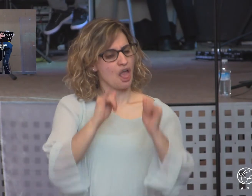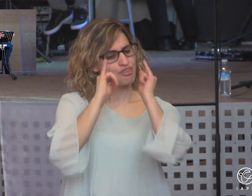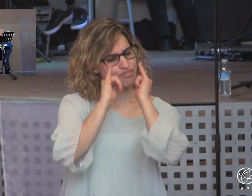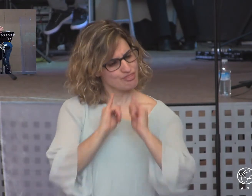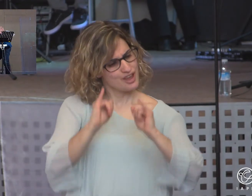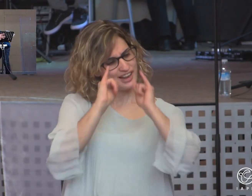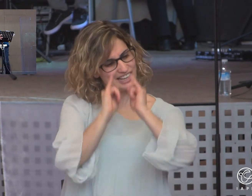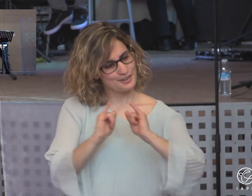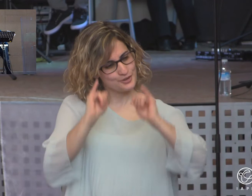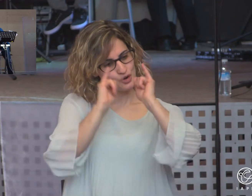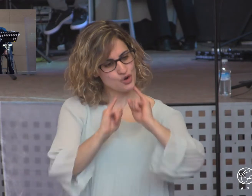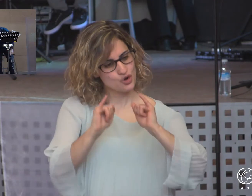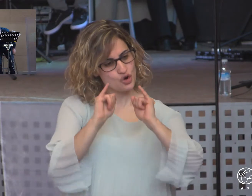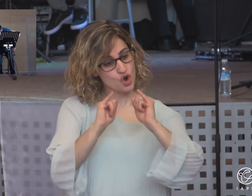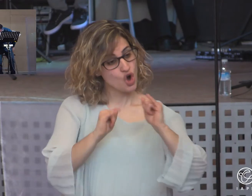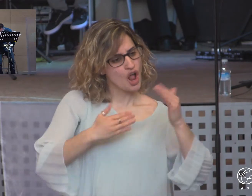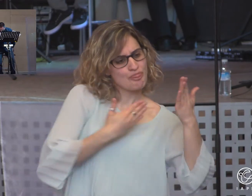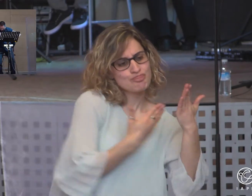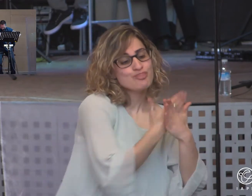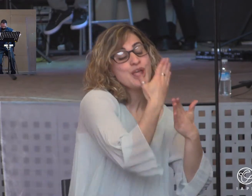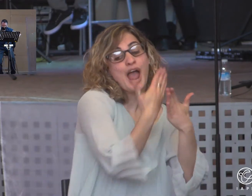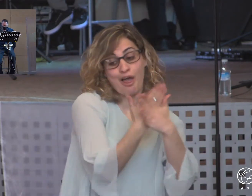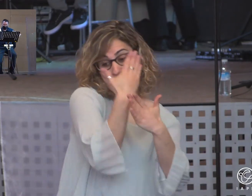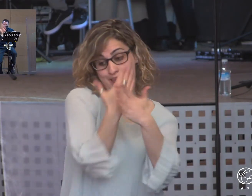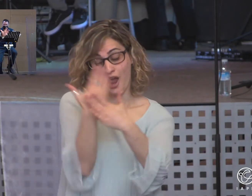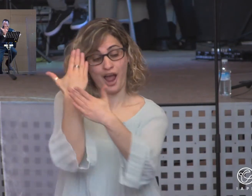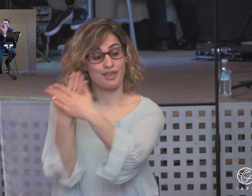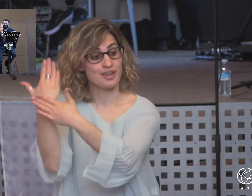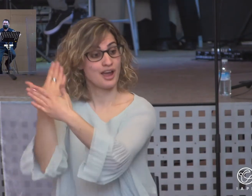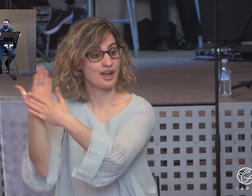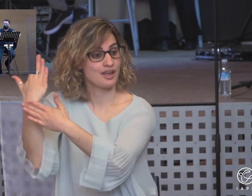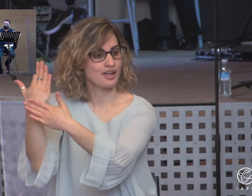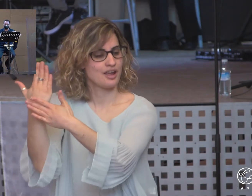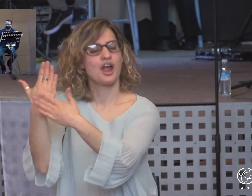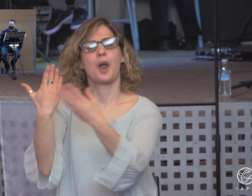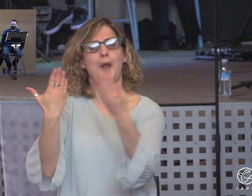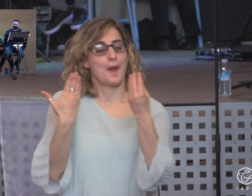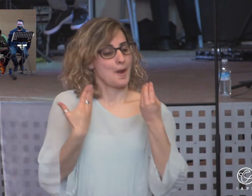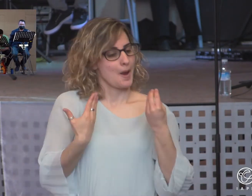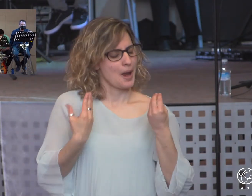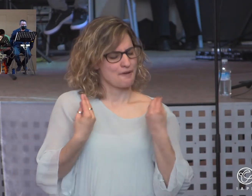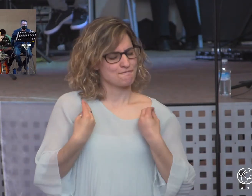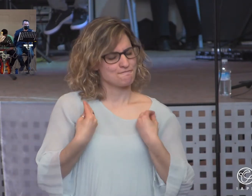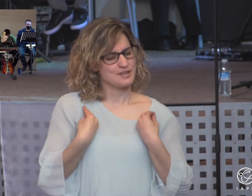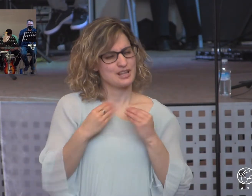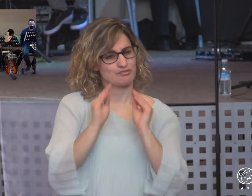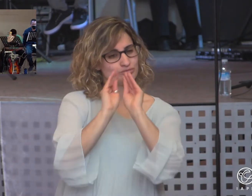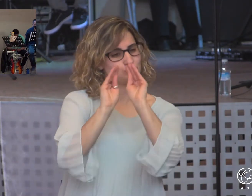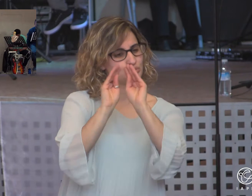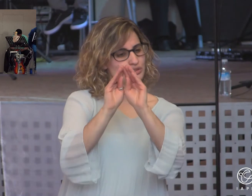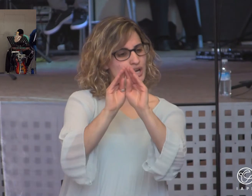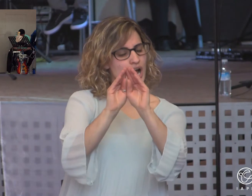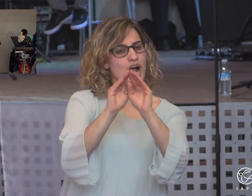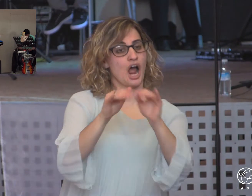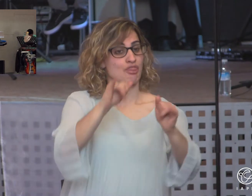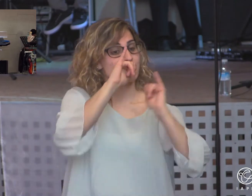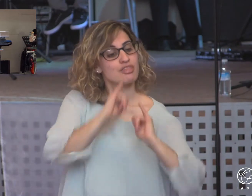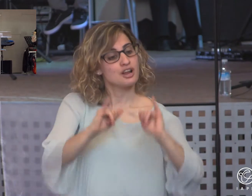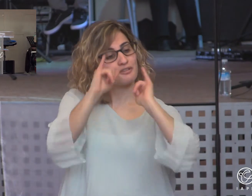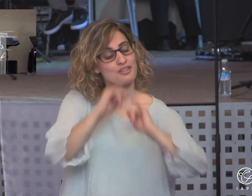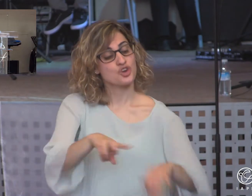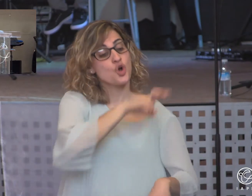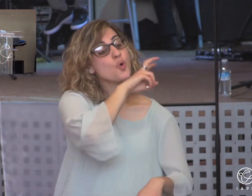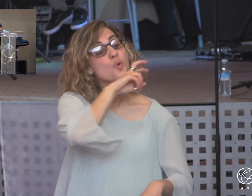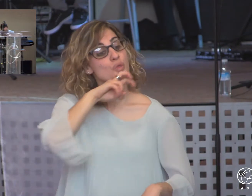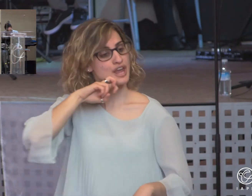todos los días de su vida la Pexá judía, la celebración que los judíos hacían todos los